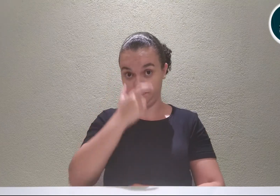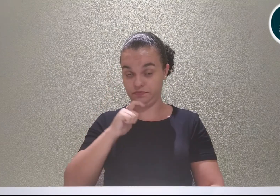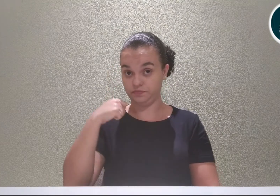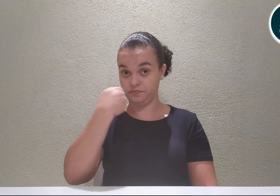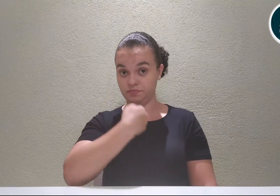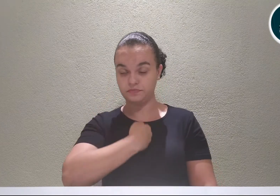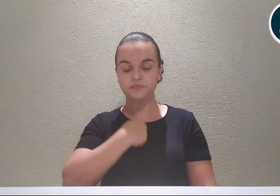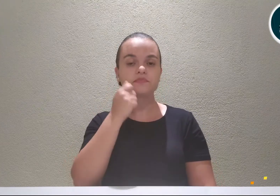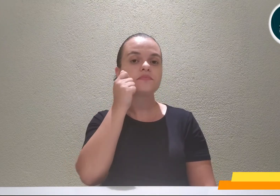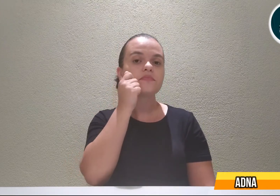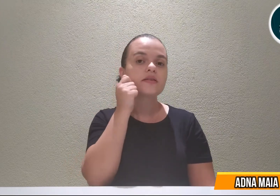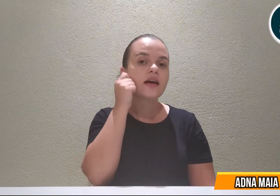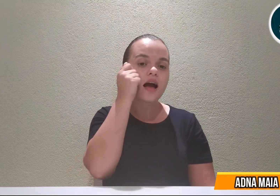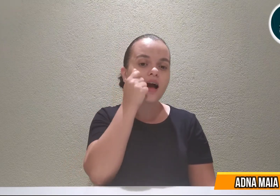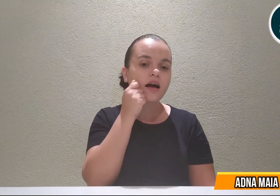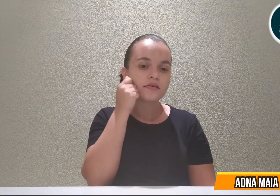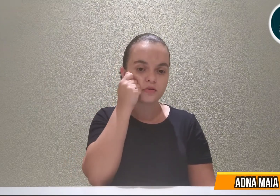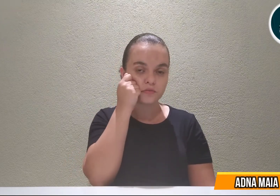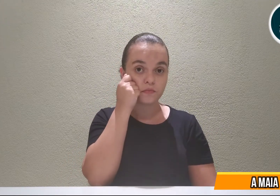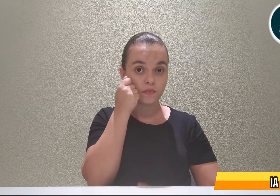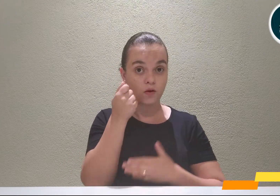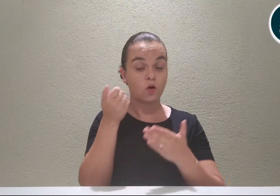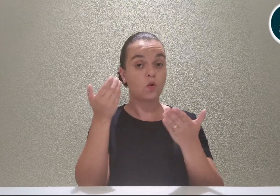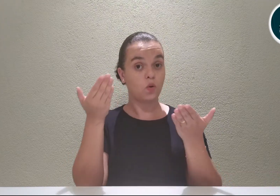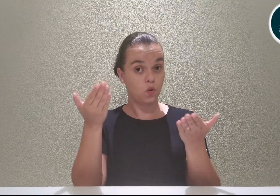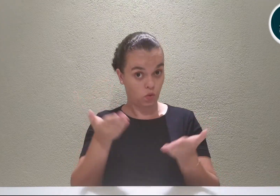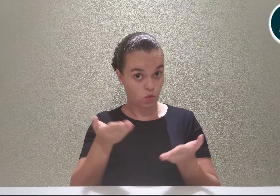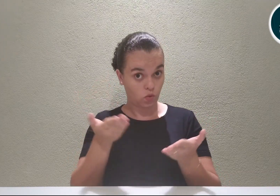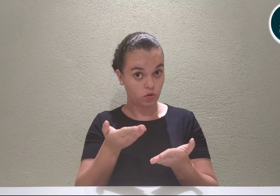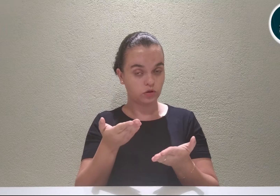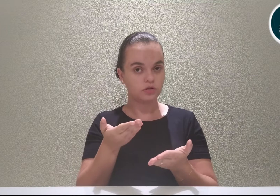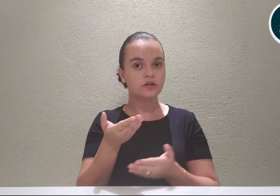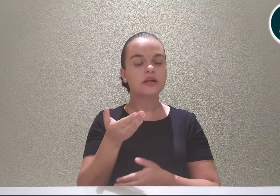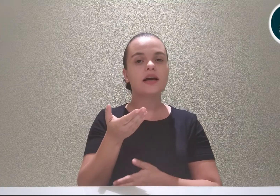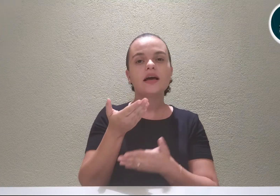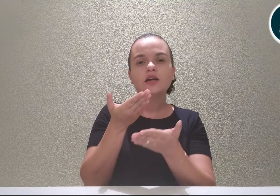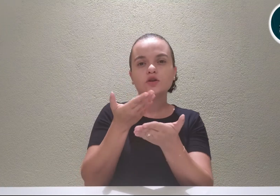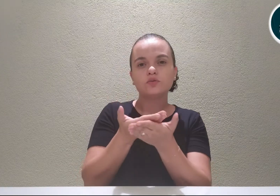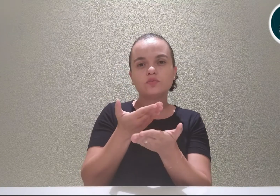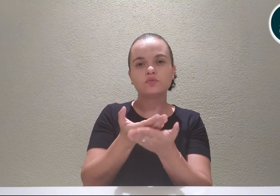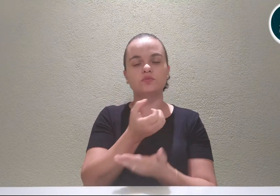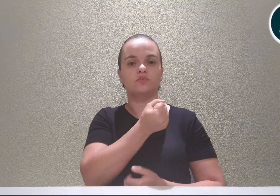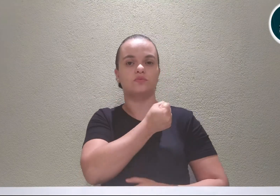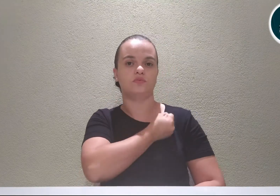Deus abençoe esse tempo que teremos juntos. Eu me chamo Adna e hoje